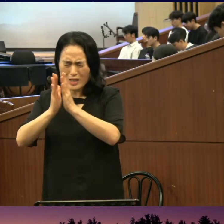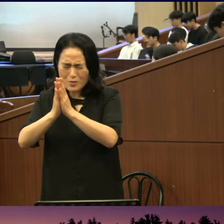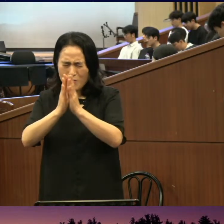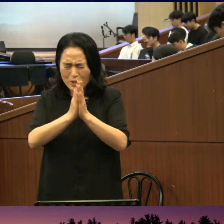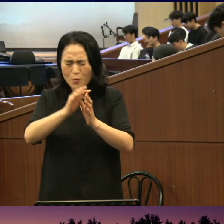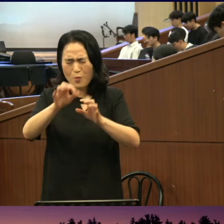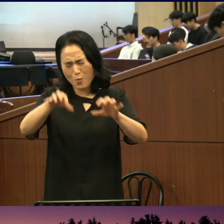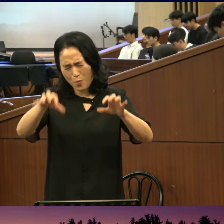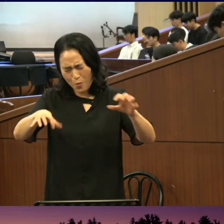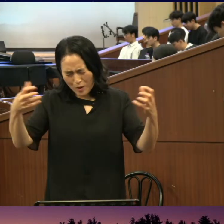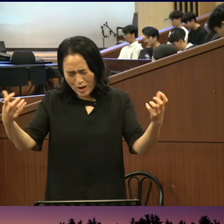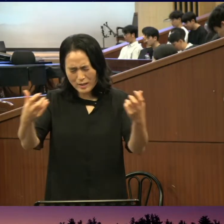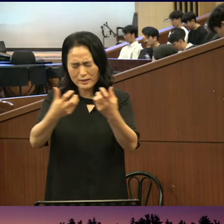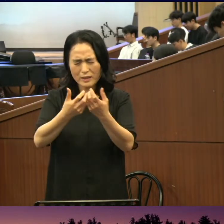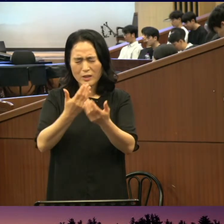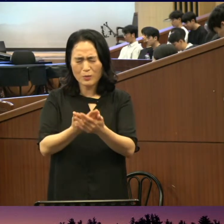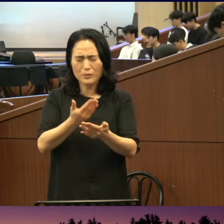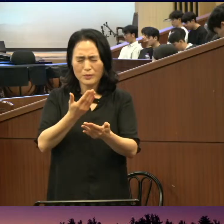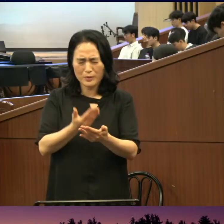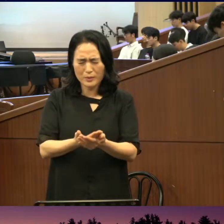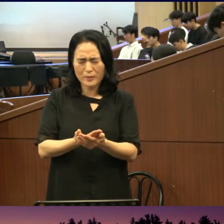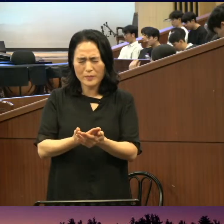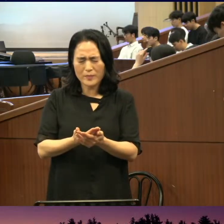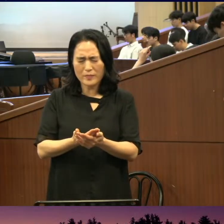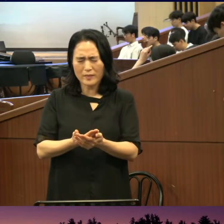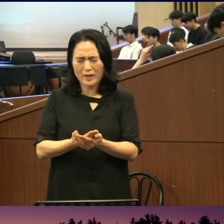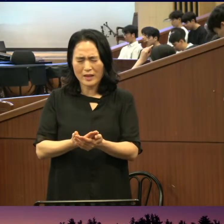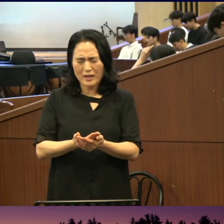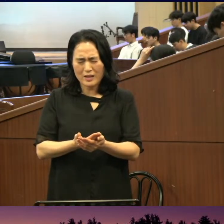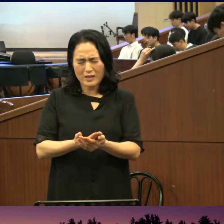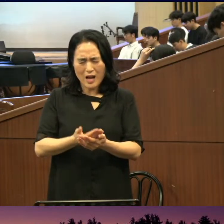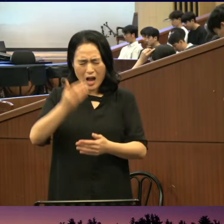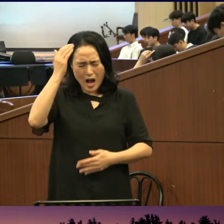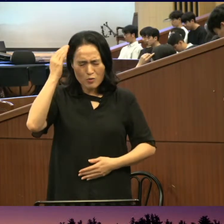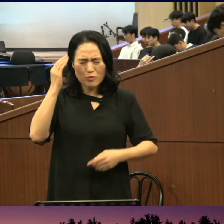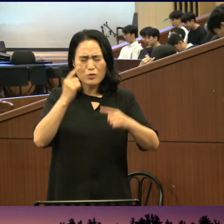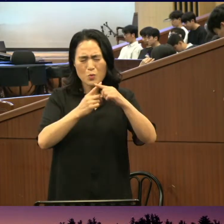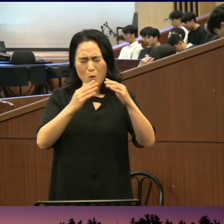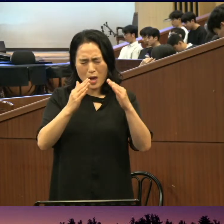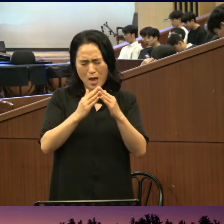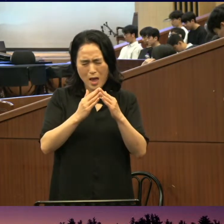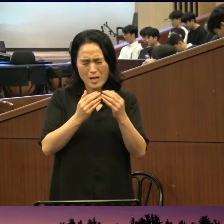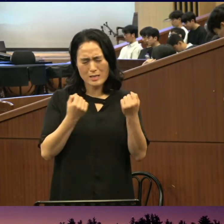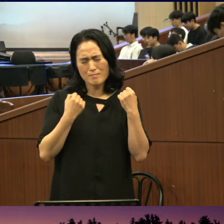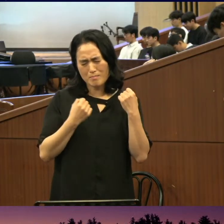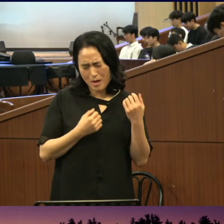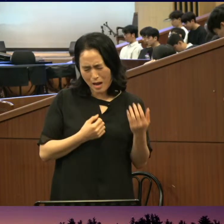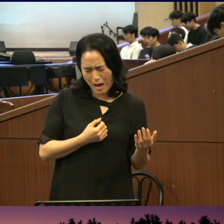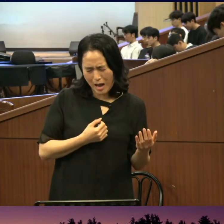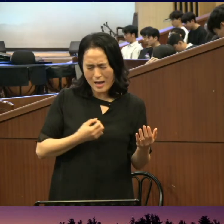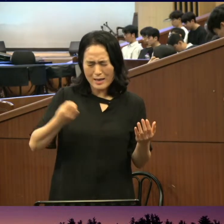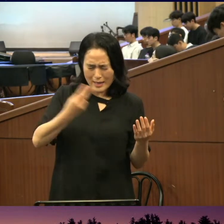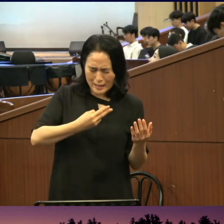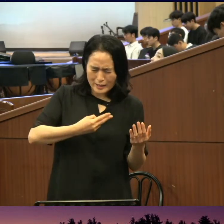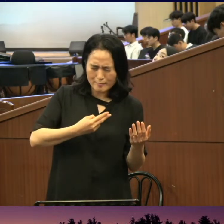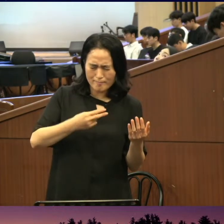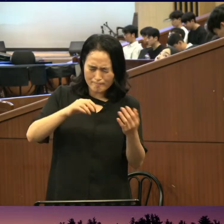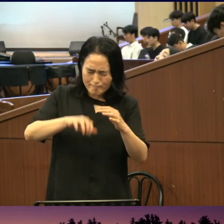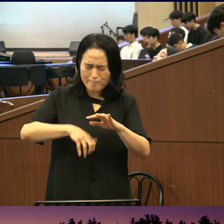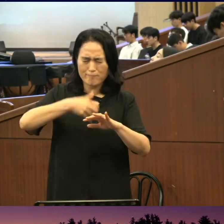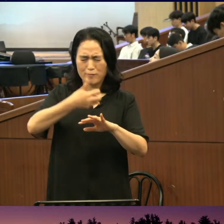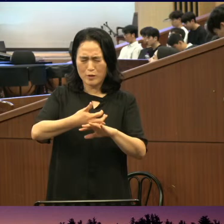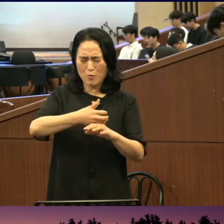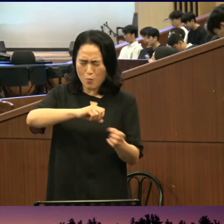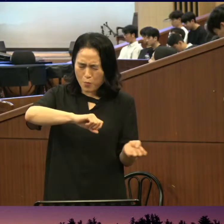하여 주셔서 하나님 쇠퇴해가는 한국교회가 다시 일어나는 역사가 일어나게 하여 주시옵소서. 하나님